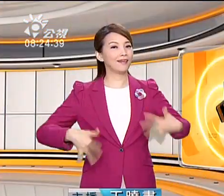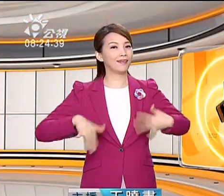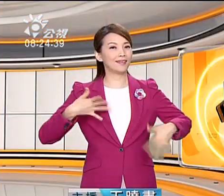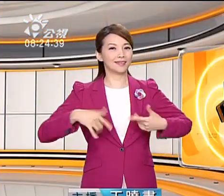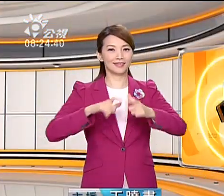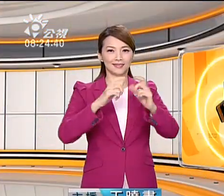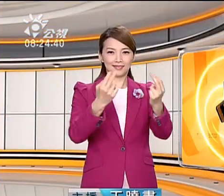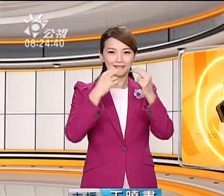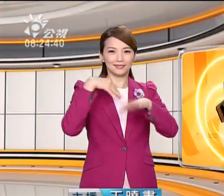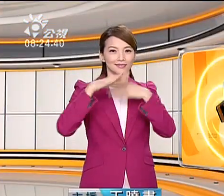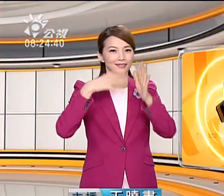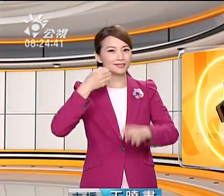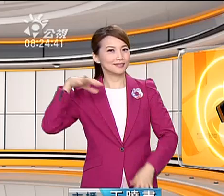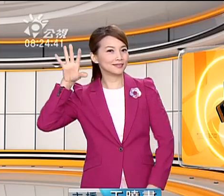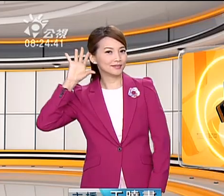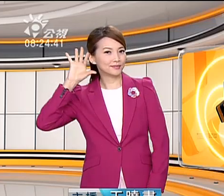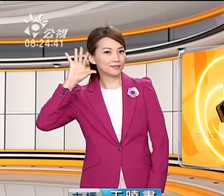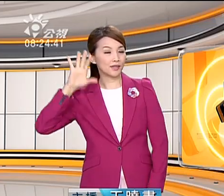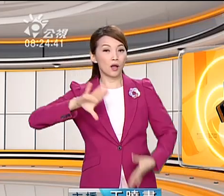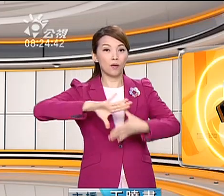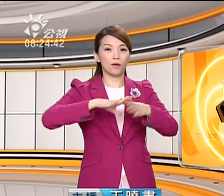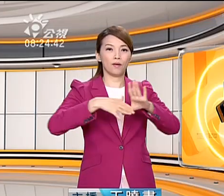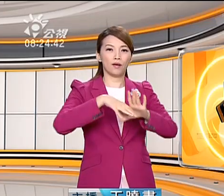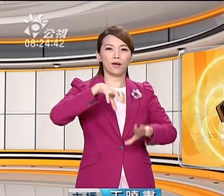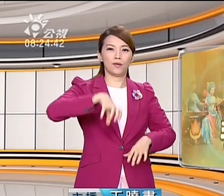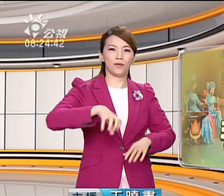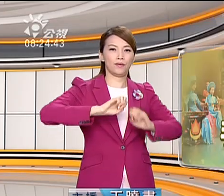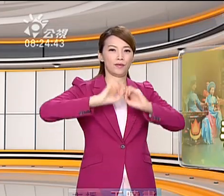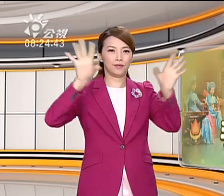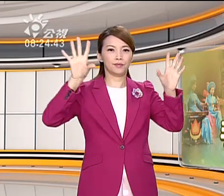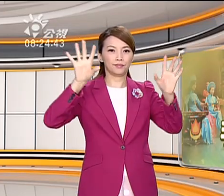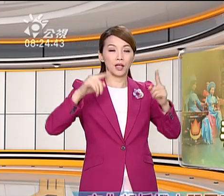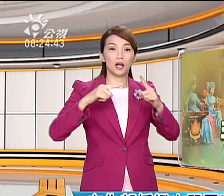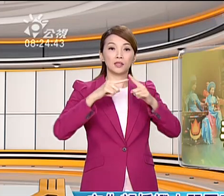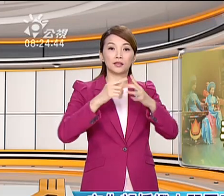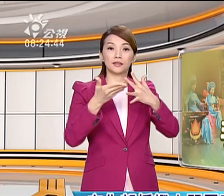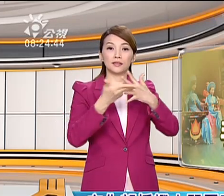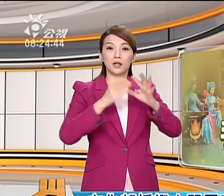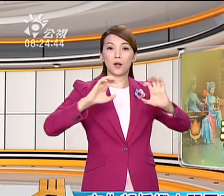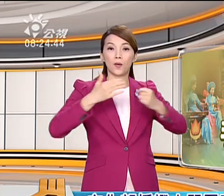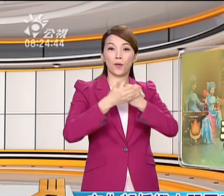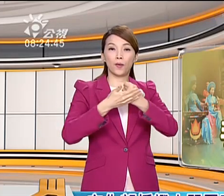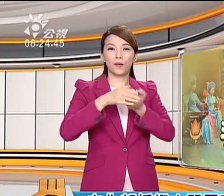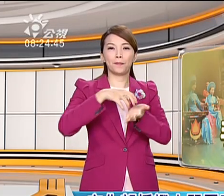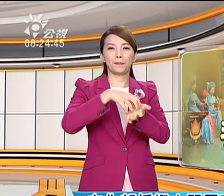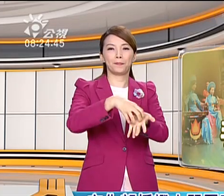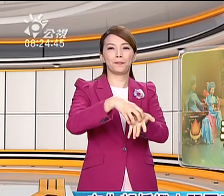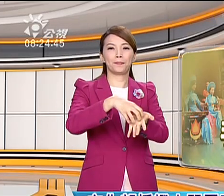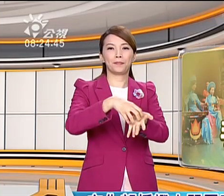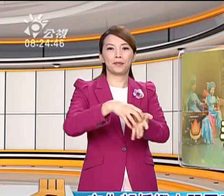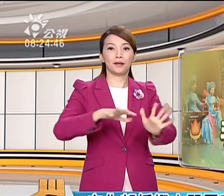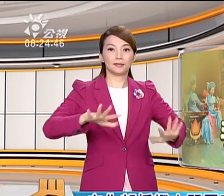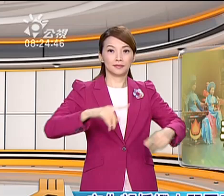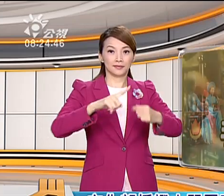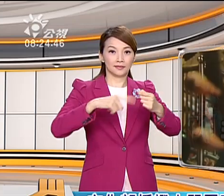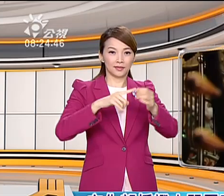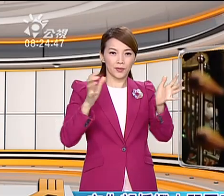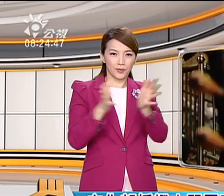欢迎回到首语新闻的现场。文化部公布年度受证的人间国宝，今年一次